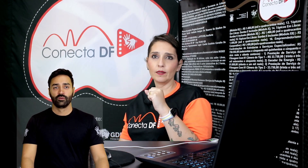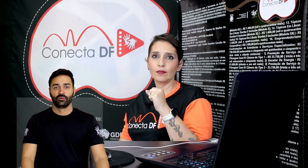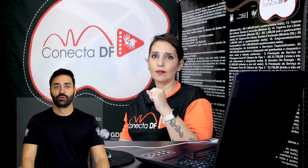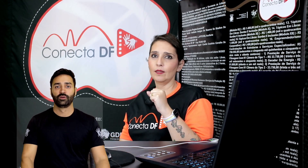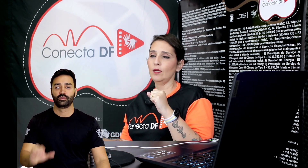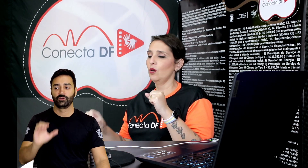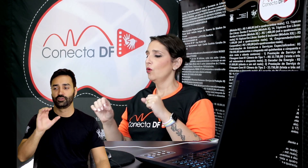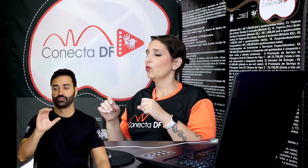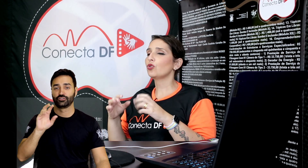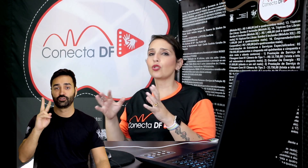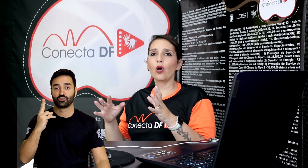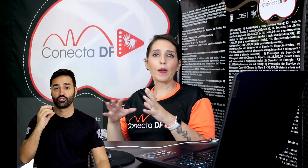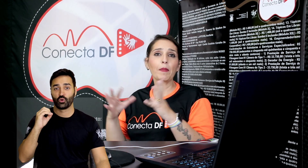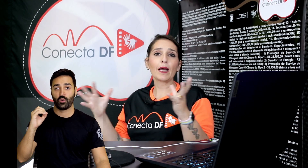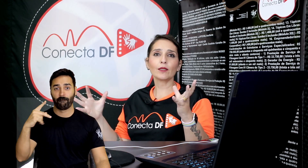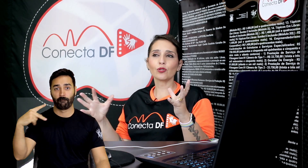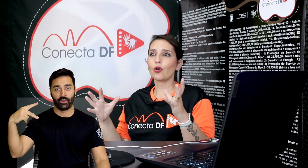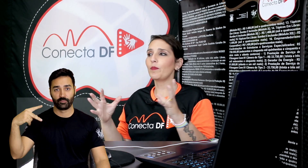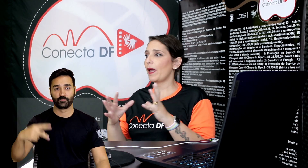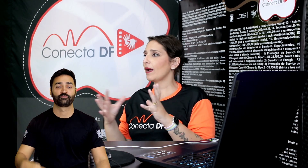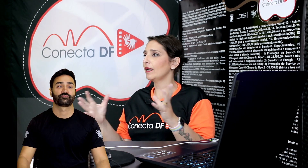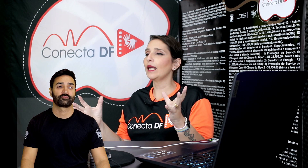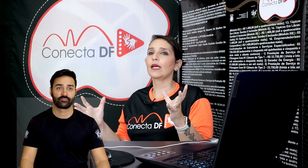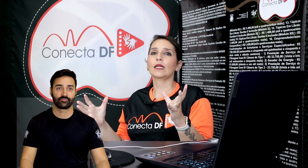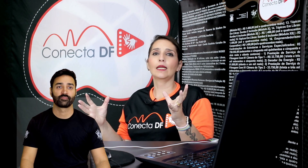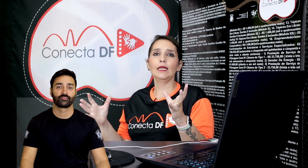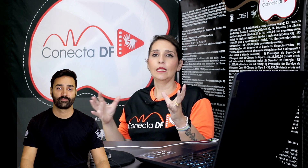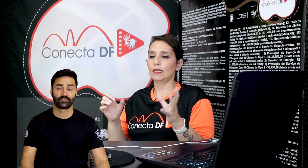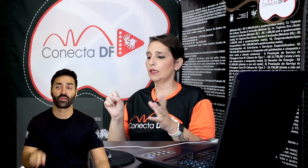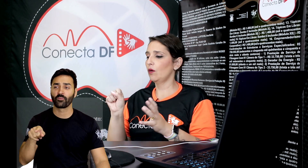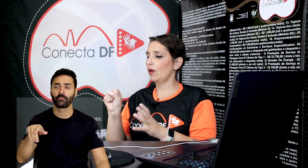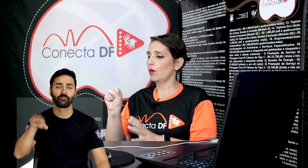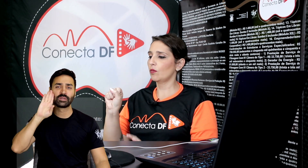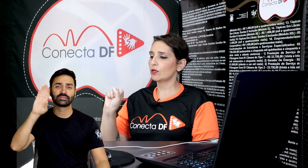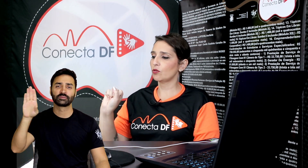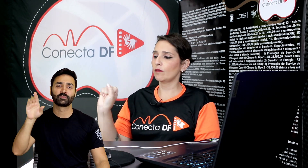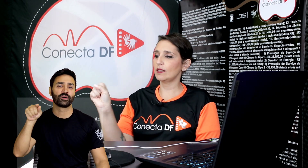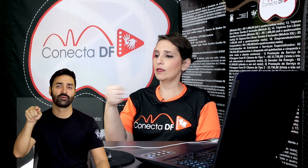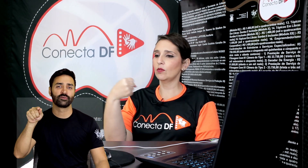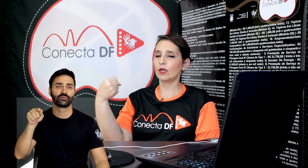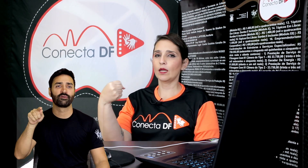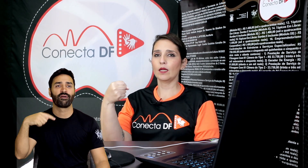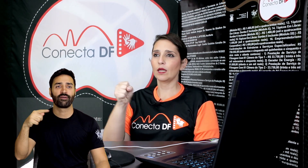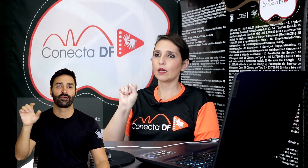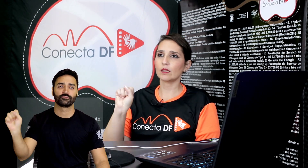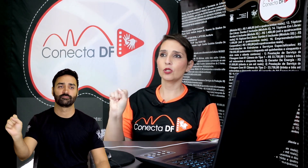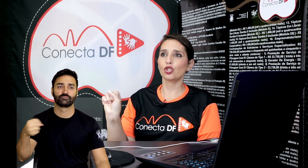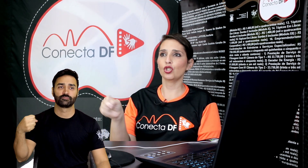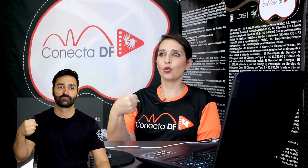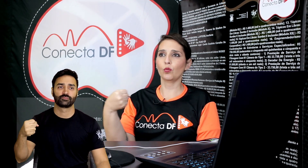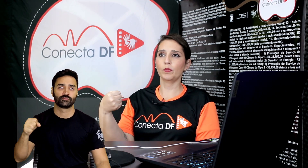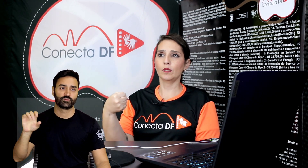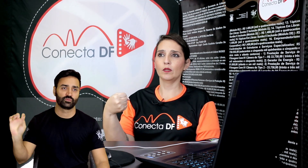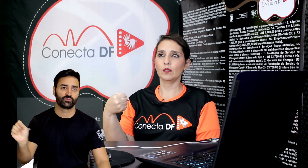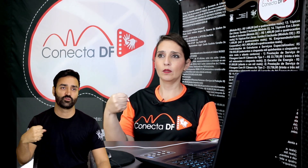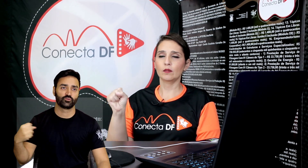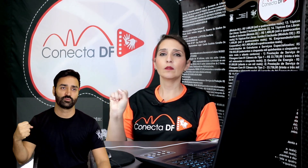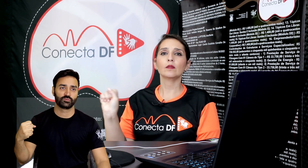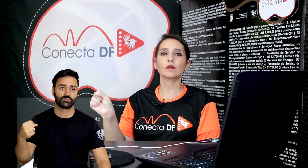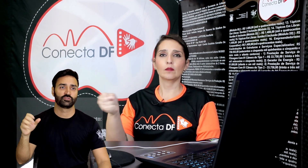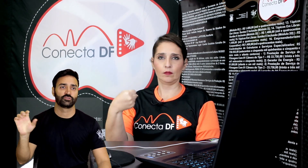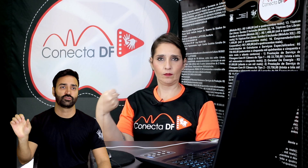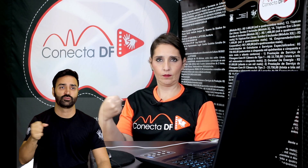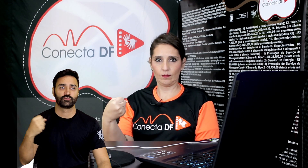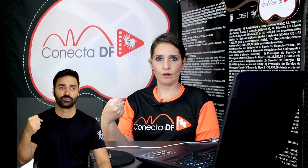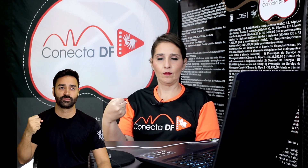Chopp. O chopp, a marca do chopp é a caneca, né? Então, ó, como se eu estivesse segurando a caneca. Chopp.